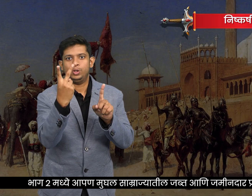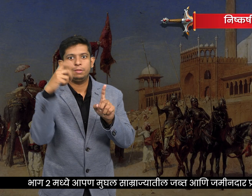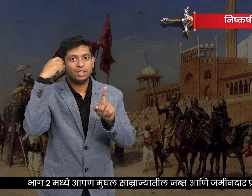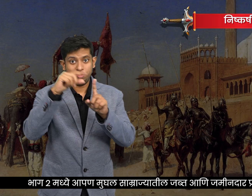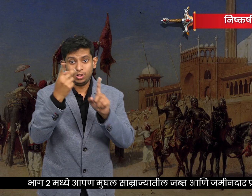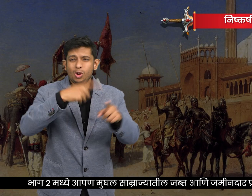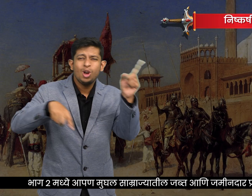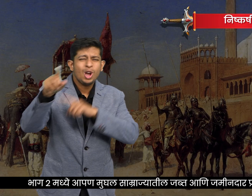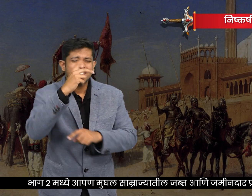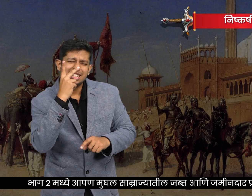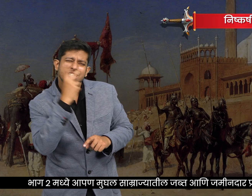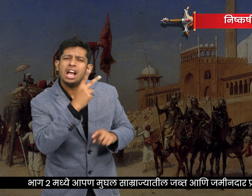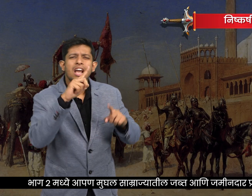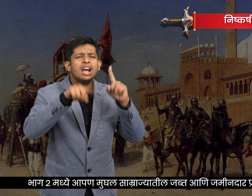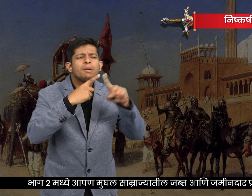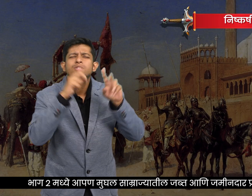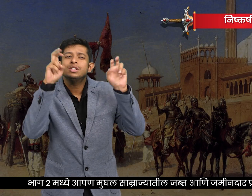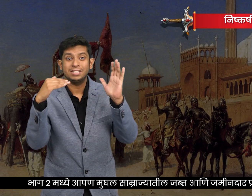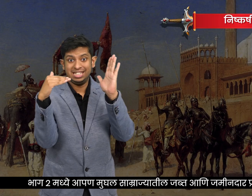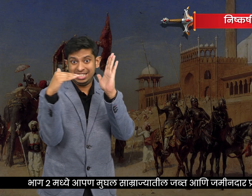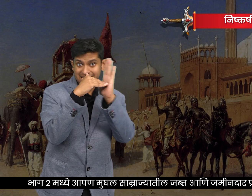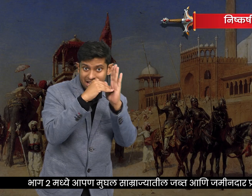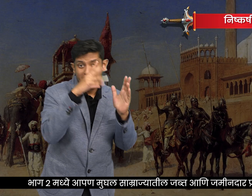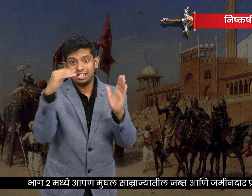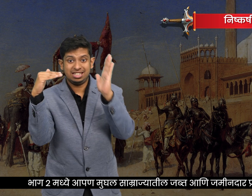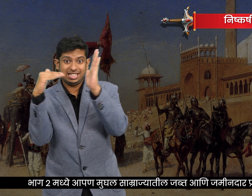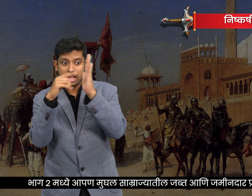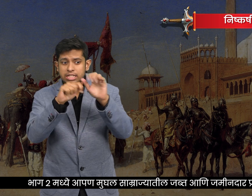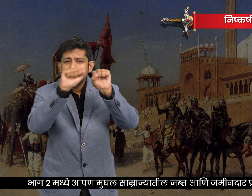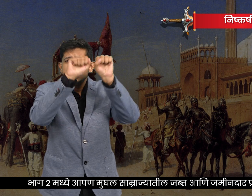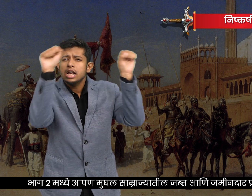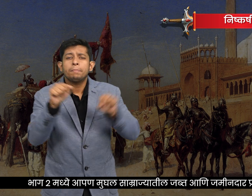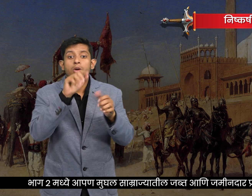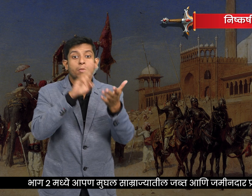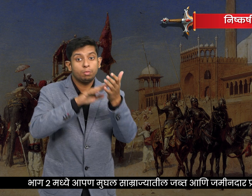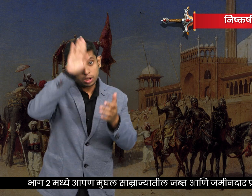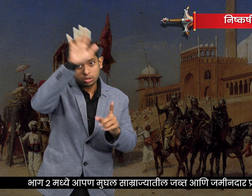मुघल साम्राज्यातील जप्त आणि जमीनदार प्रणाली बद्दल पाहू.